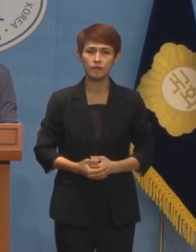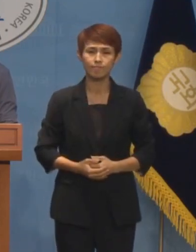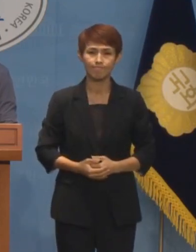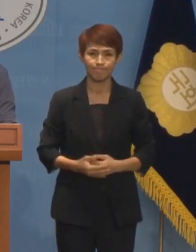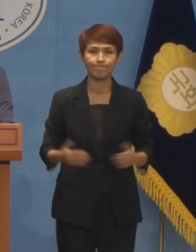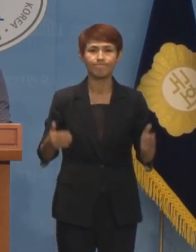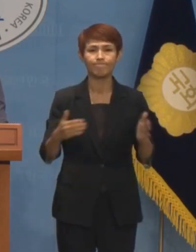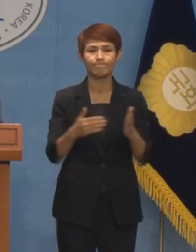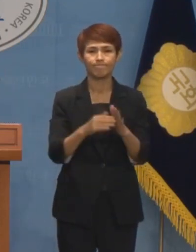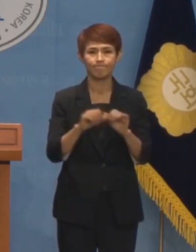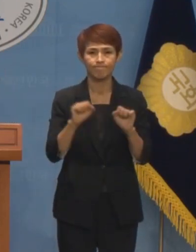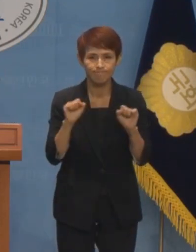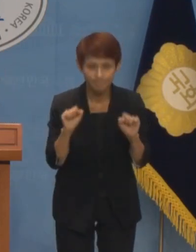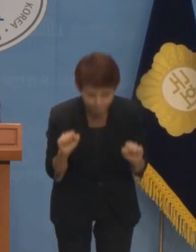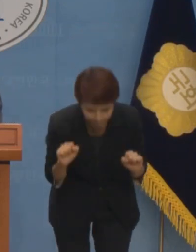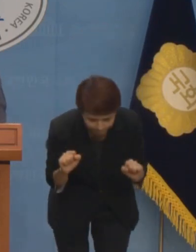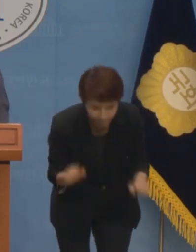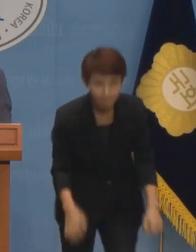이상입니다.